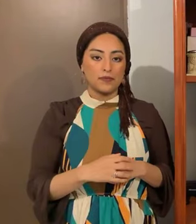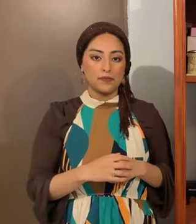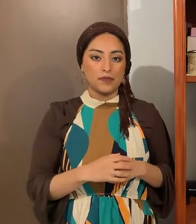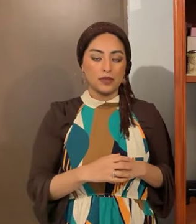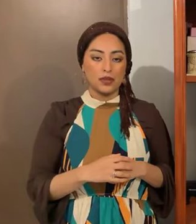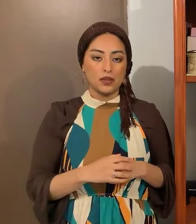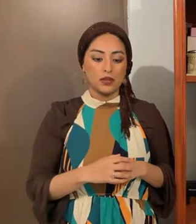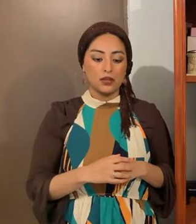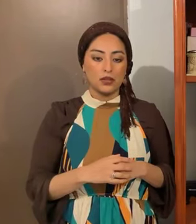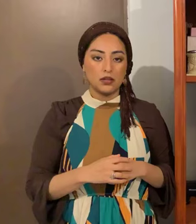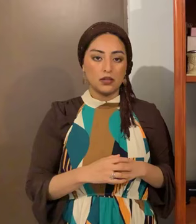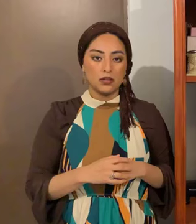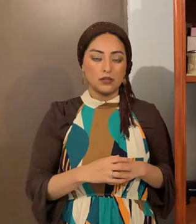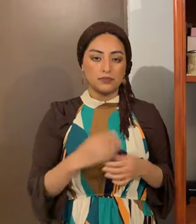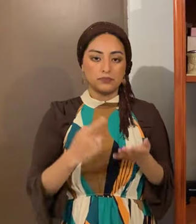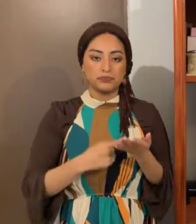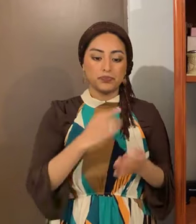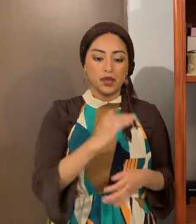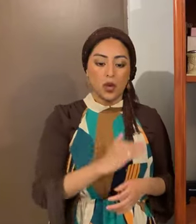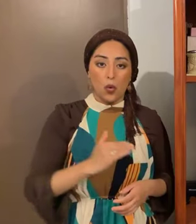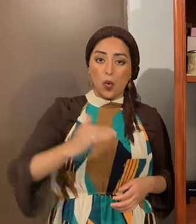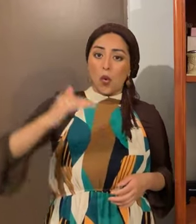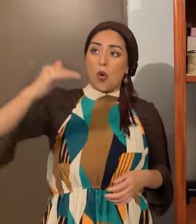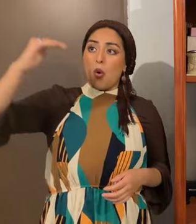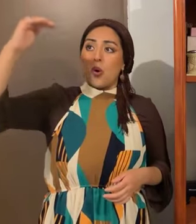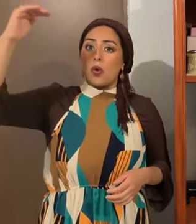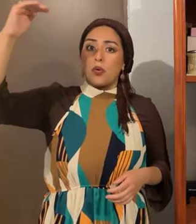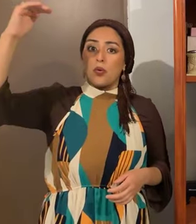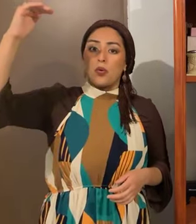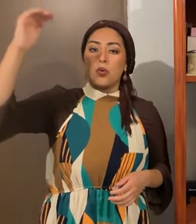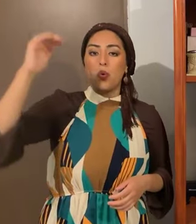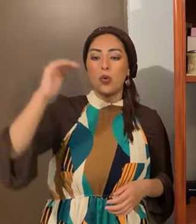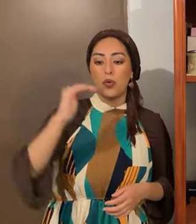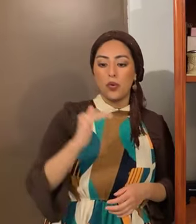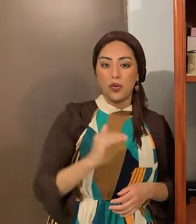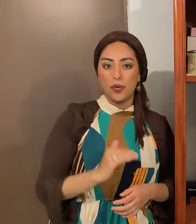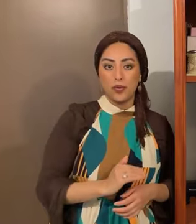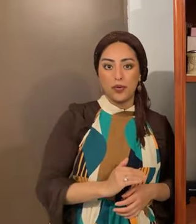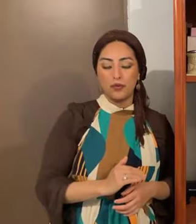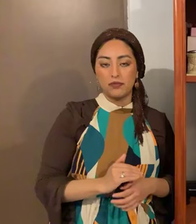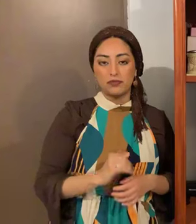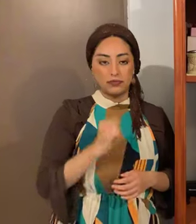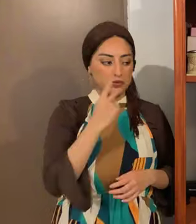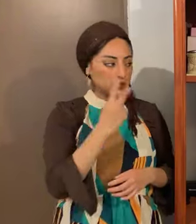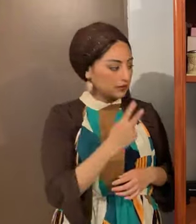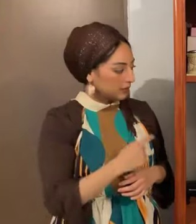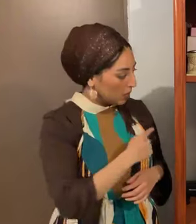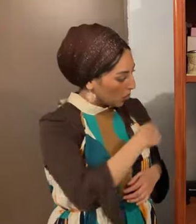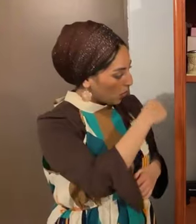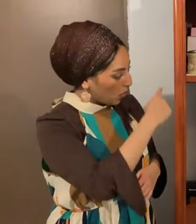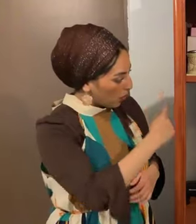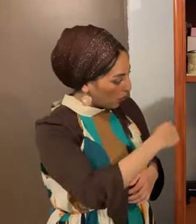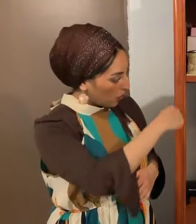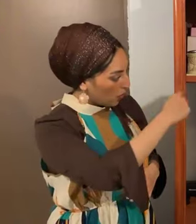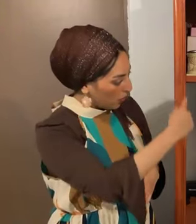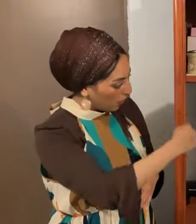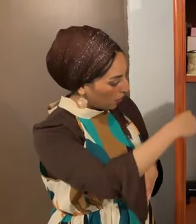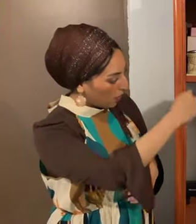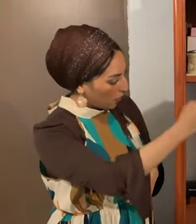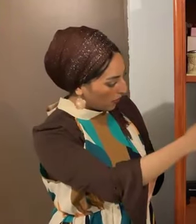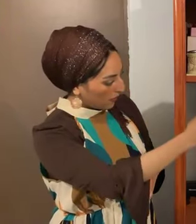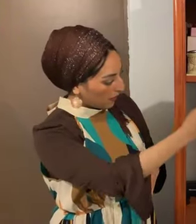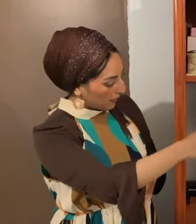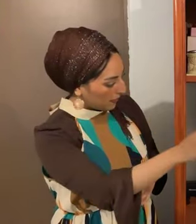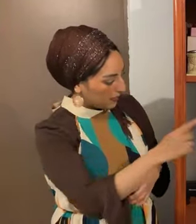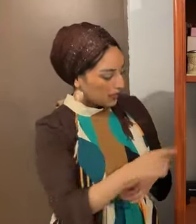y bajan. Entonces, escalas en forma ascendente y escalas en forma descendente. Así se escribirían.